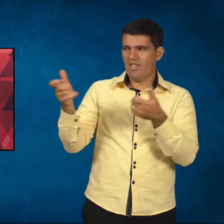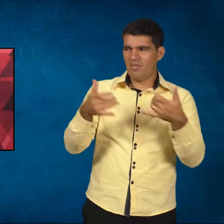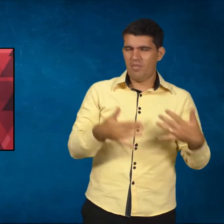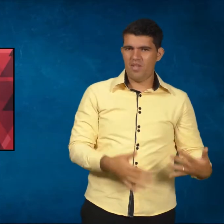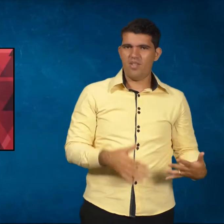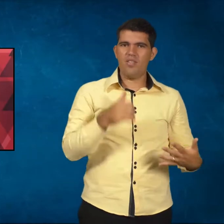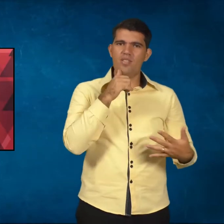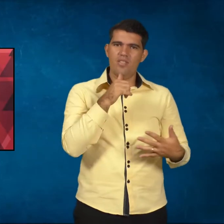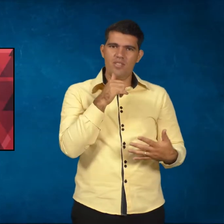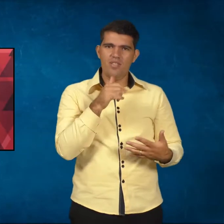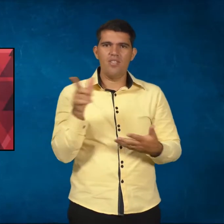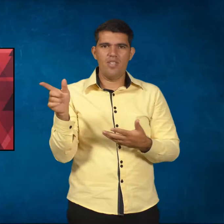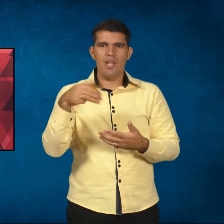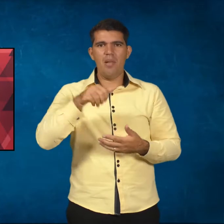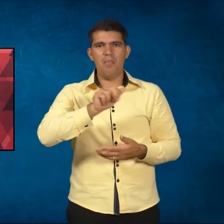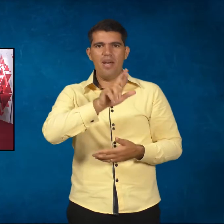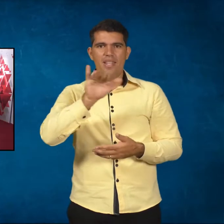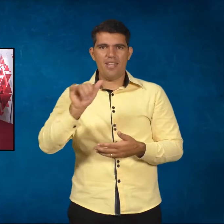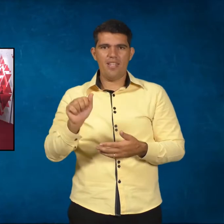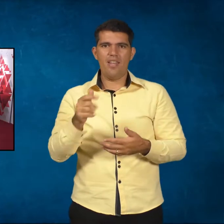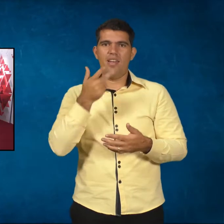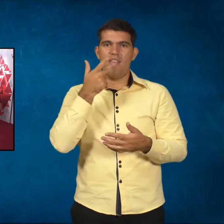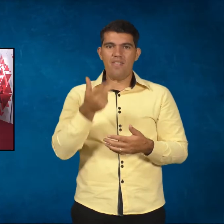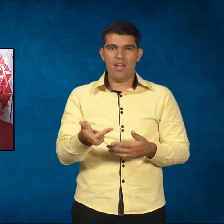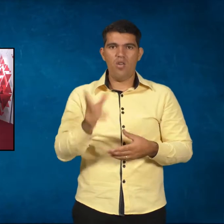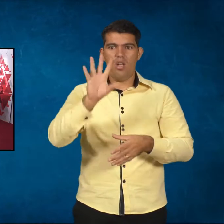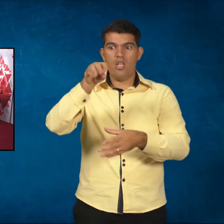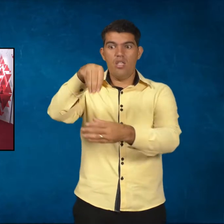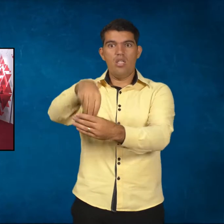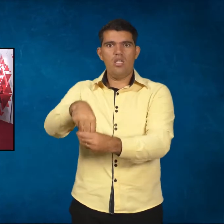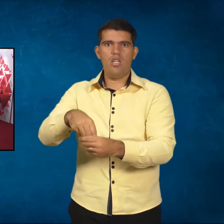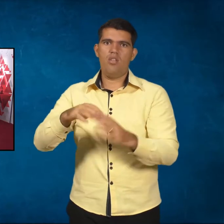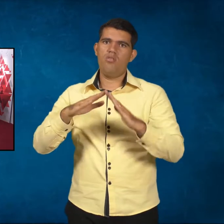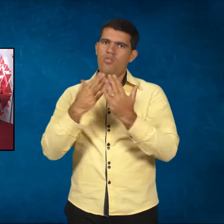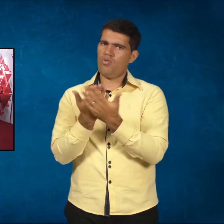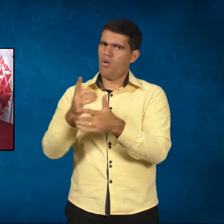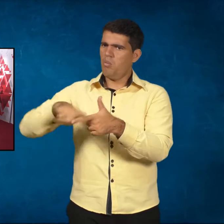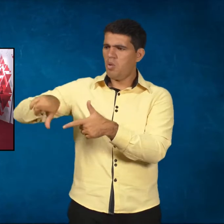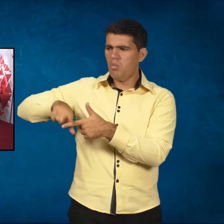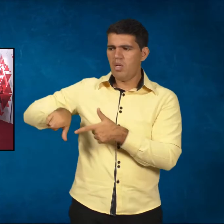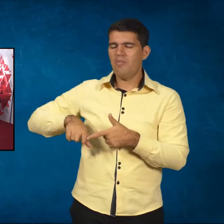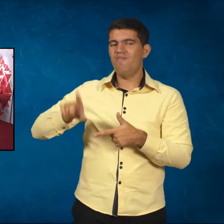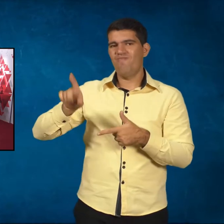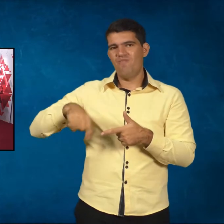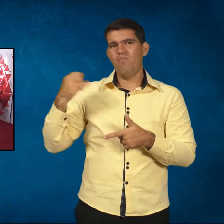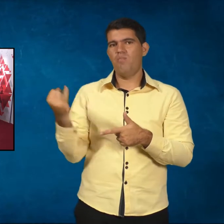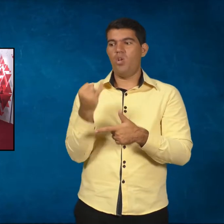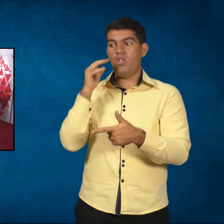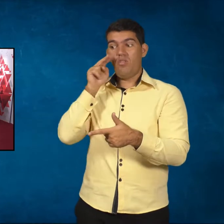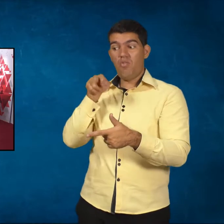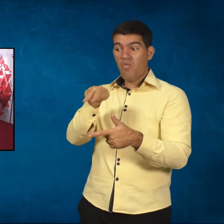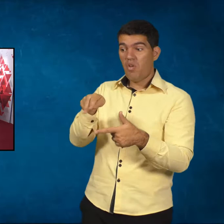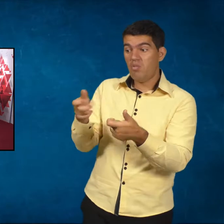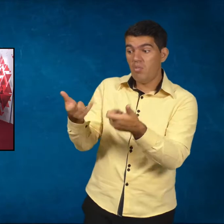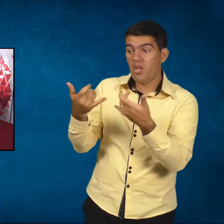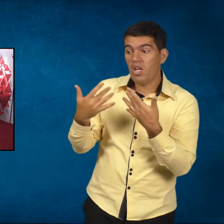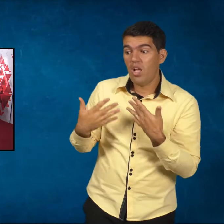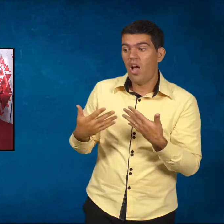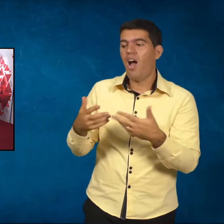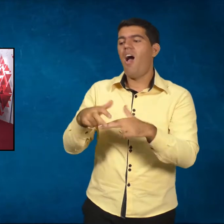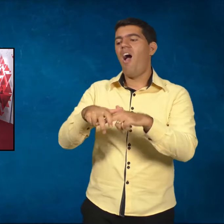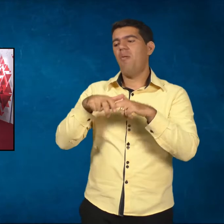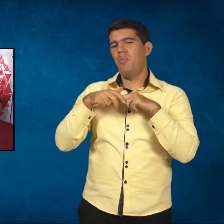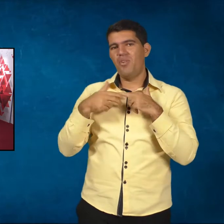aspecto é maria clara destaca do intra escolar tem sido muito importante para nós entendermos